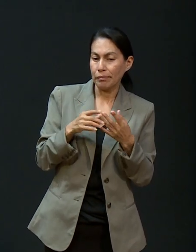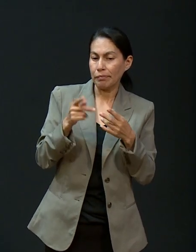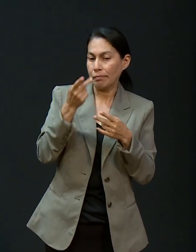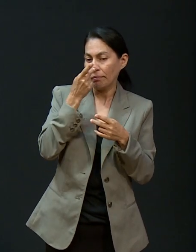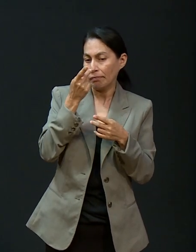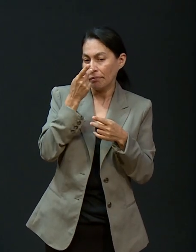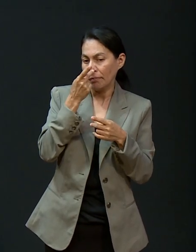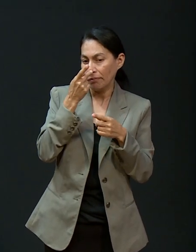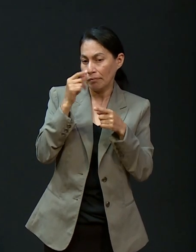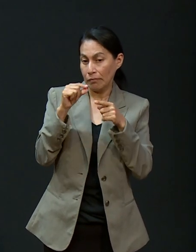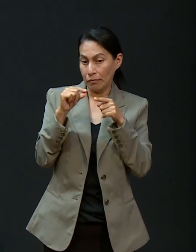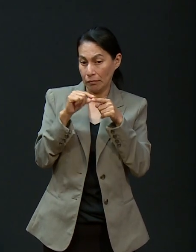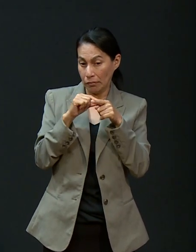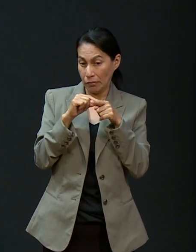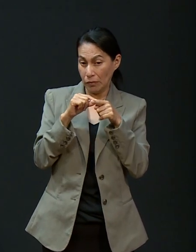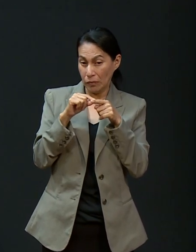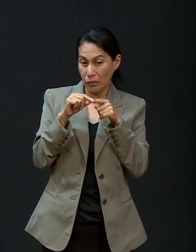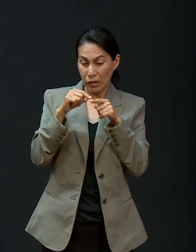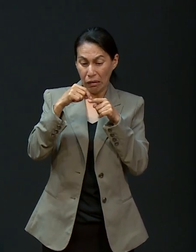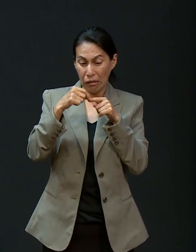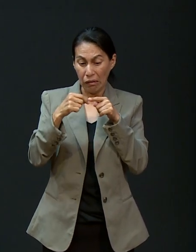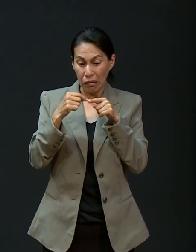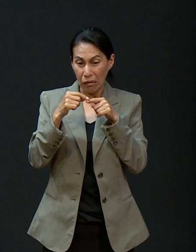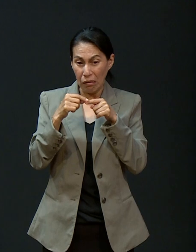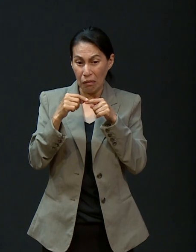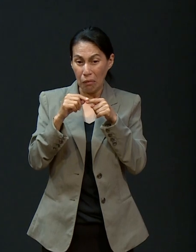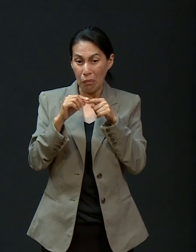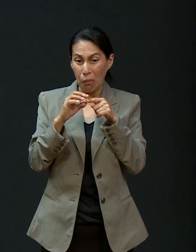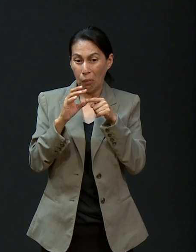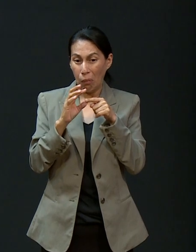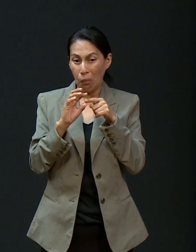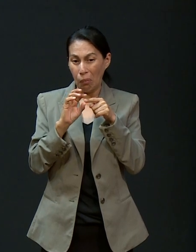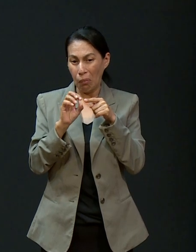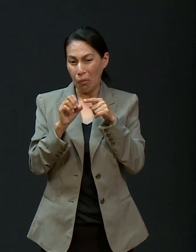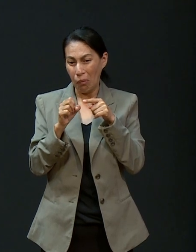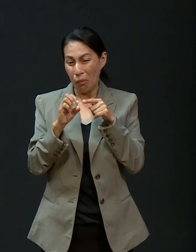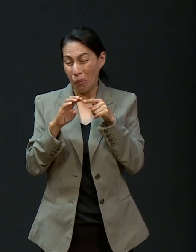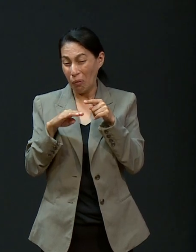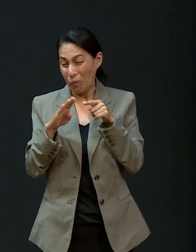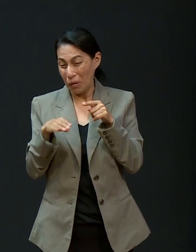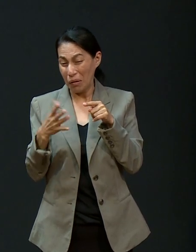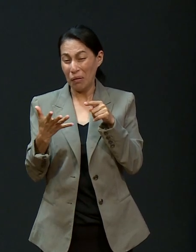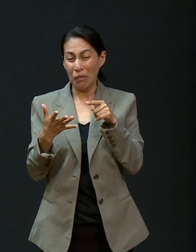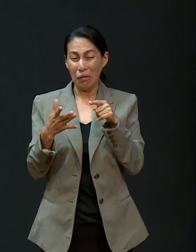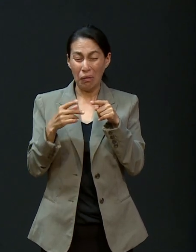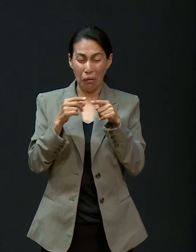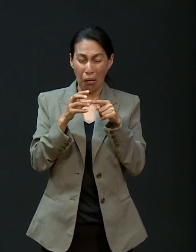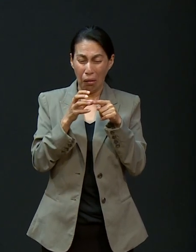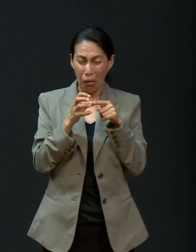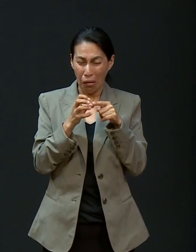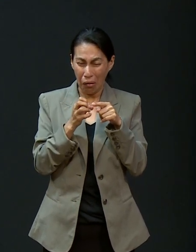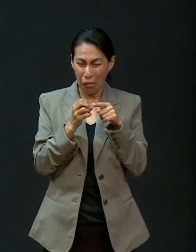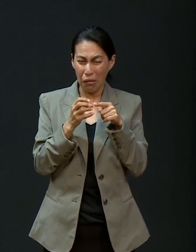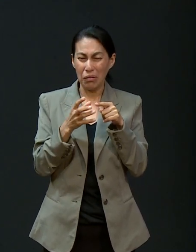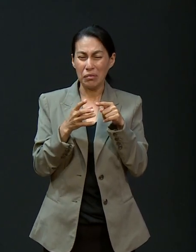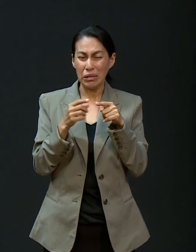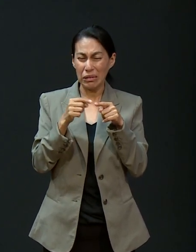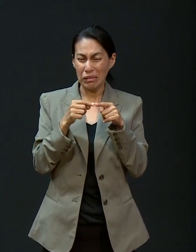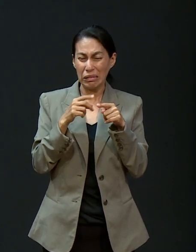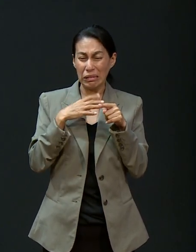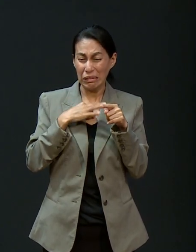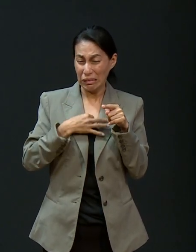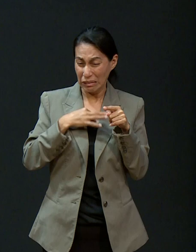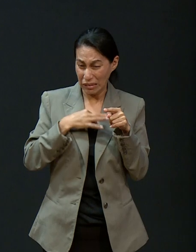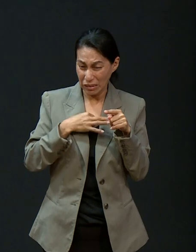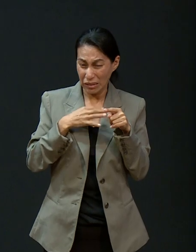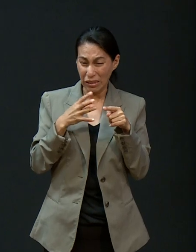muriendo en esa partecita. Sí. Estaba muriéndose en vida allí. Exacto. Exactamente. Y me dijo, y cuando